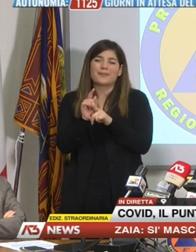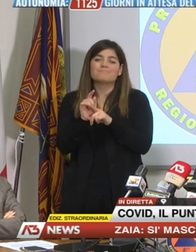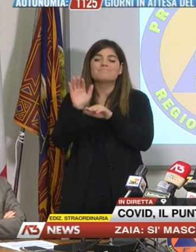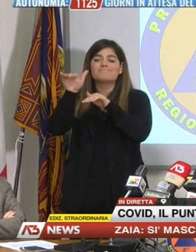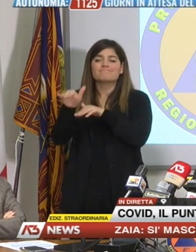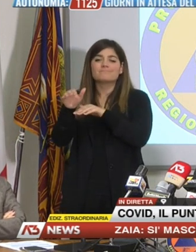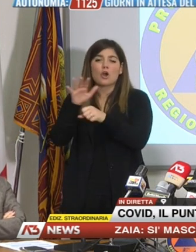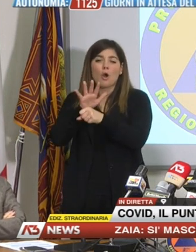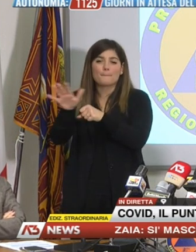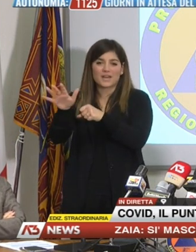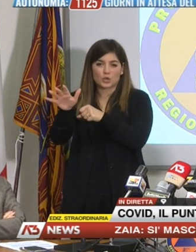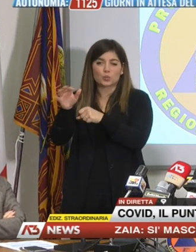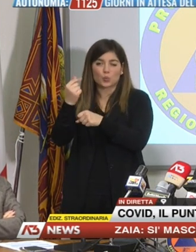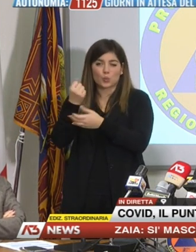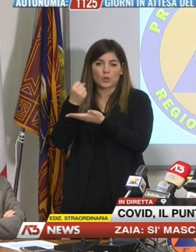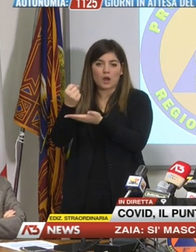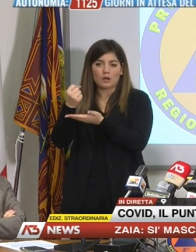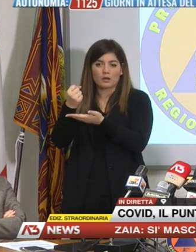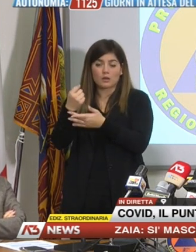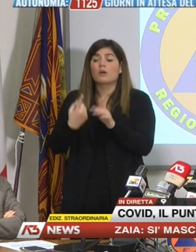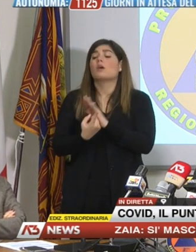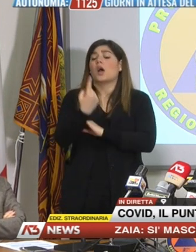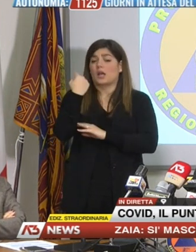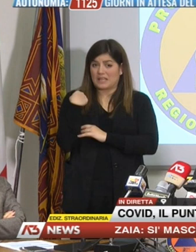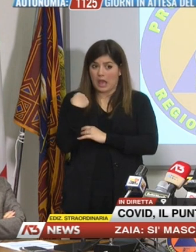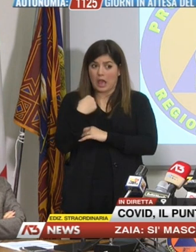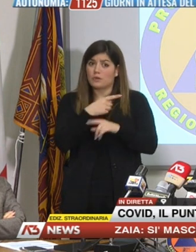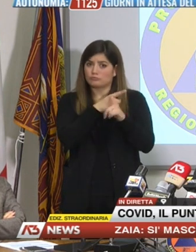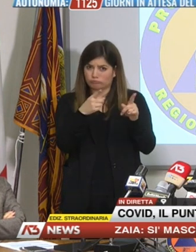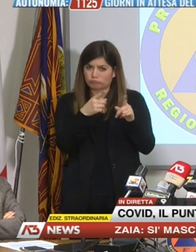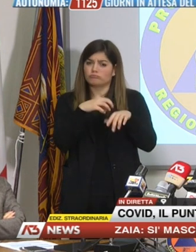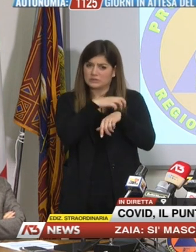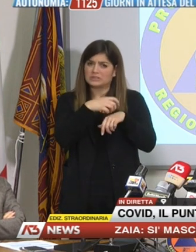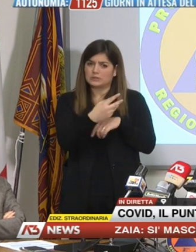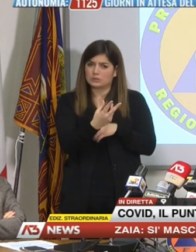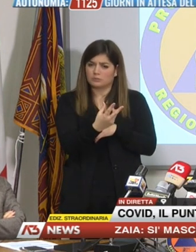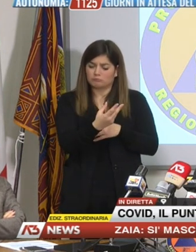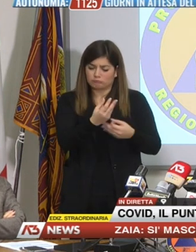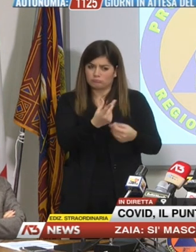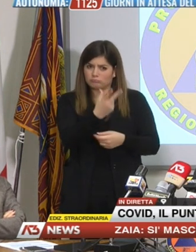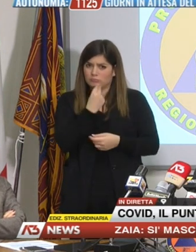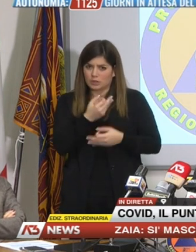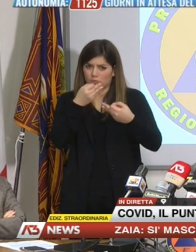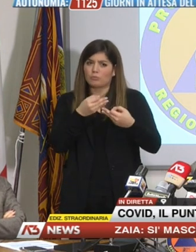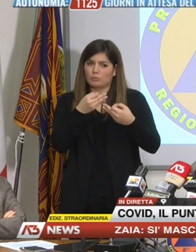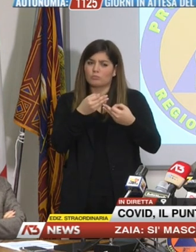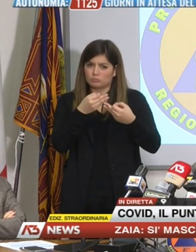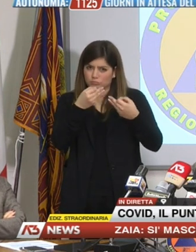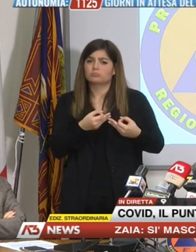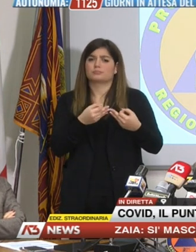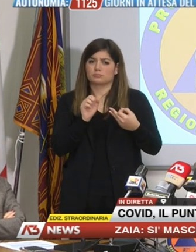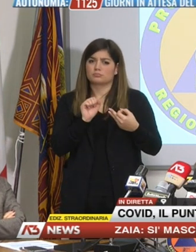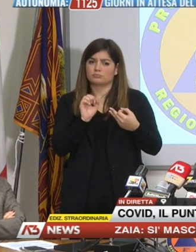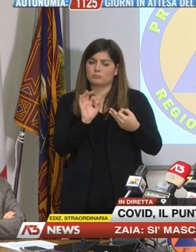rassicurato sul fatto che comunque le coperture ci saranno di natura finanziaria, è giusto che i ristori ci siano. La nostra